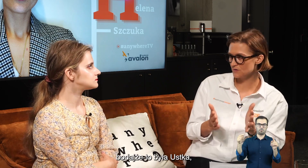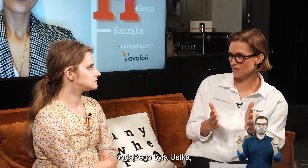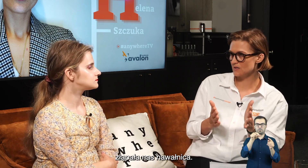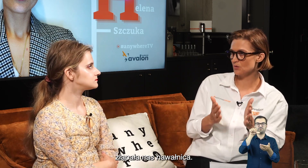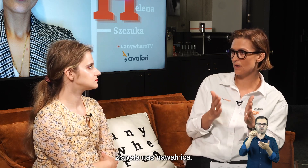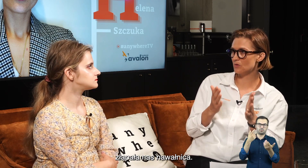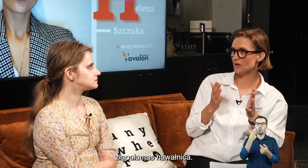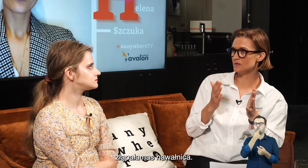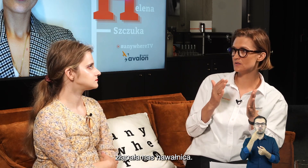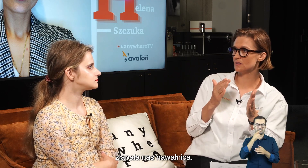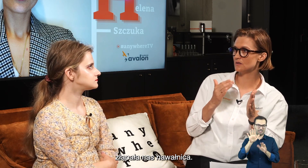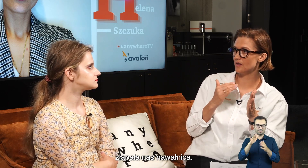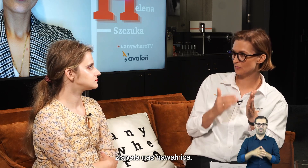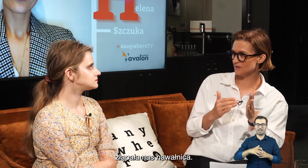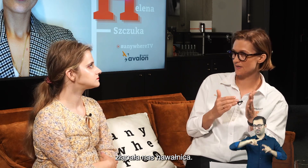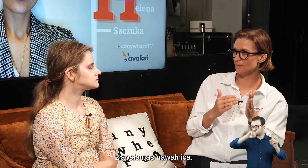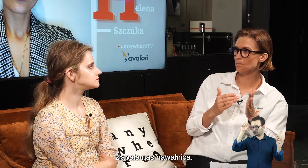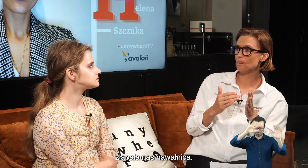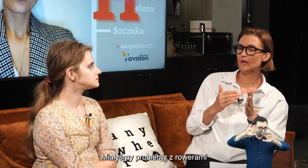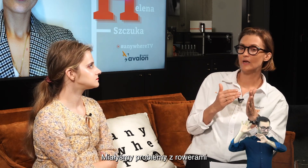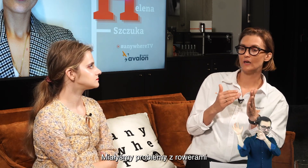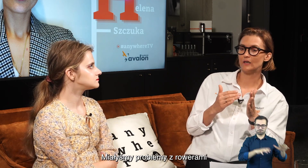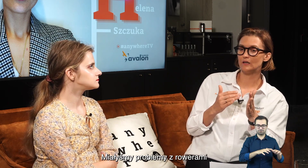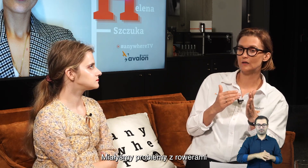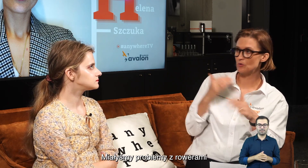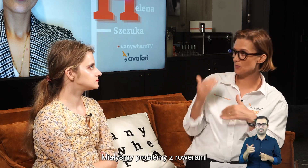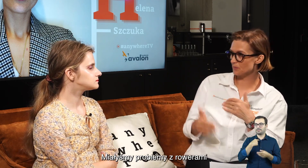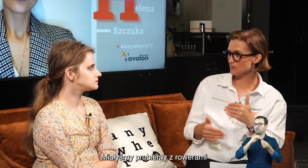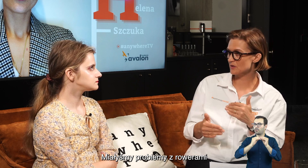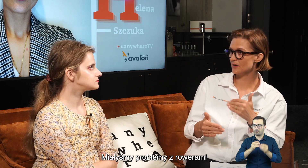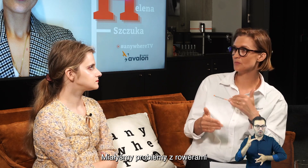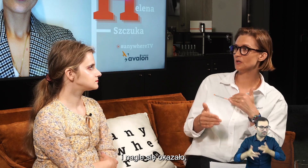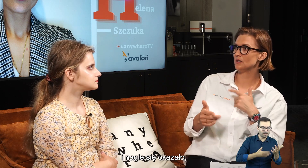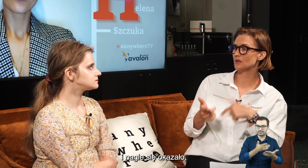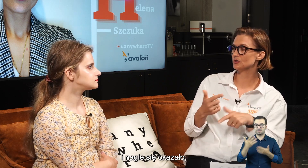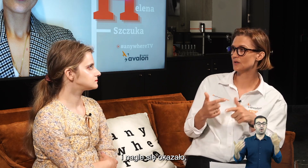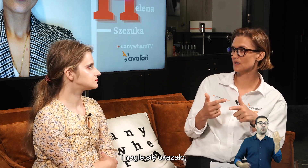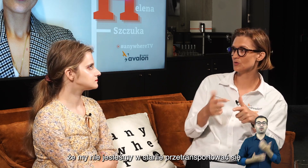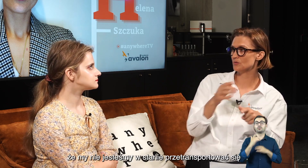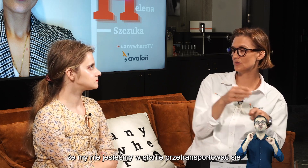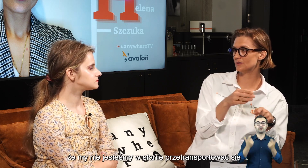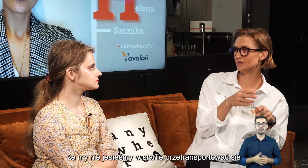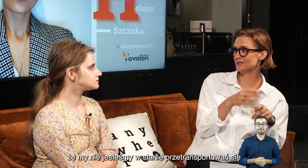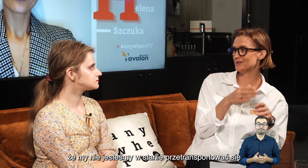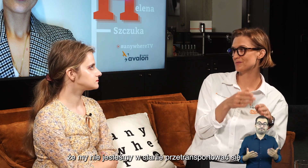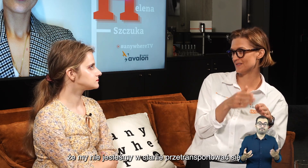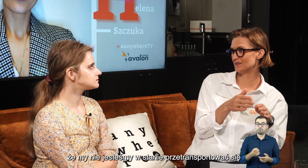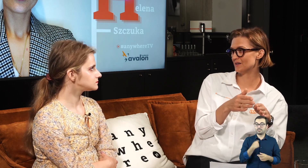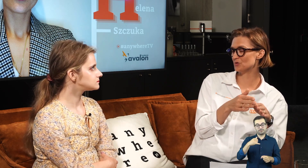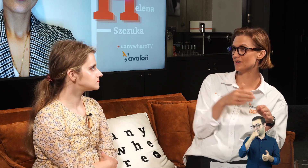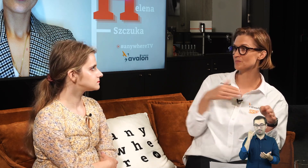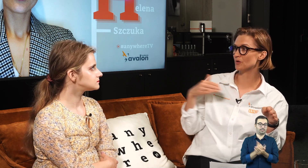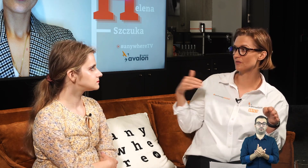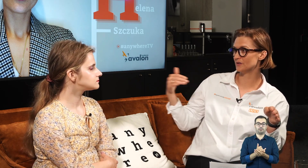to była Ustka, złapała nas nawałnica. Miałyśmy problemy z rowerami i nagle się okazało, że my nie jesteśmy w